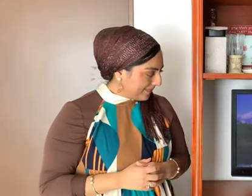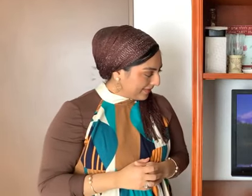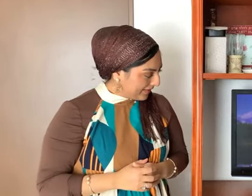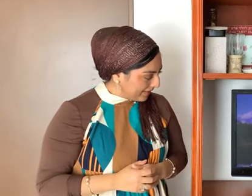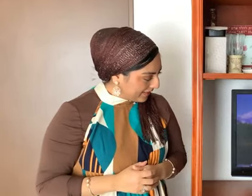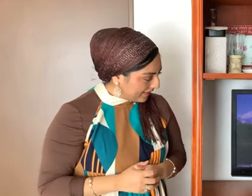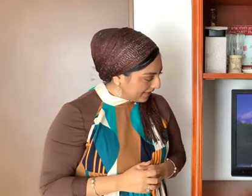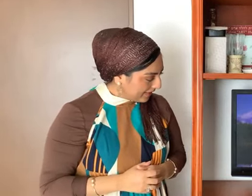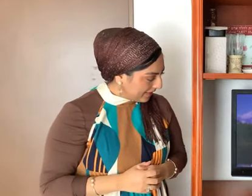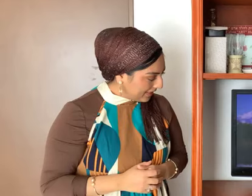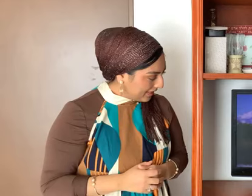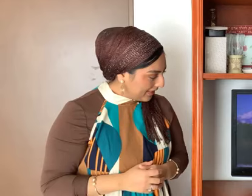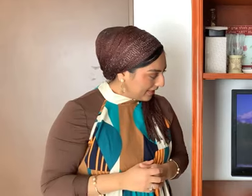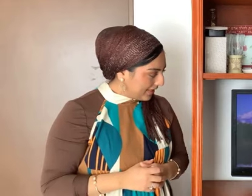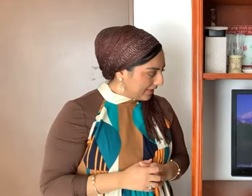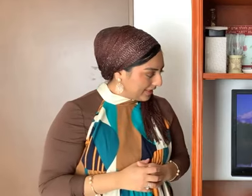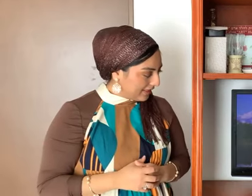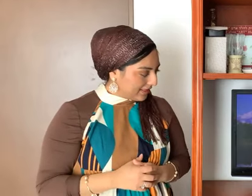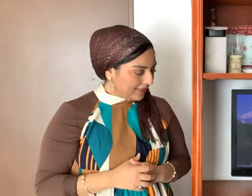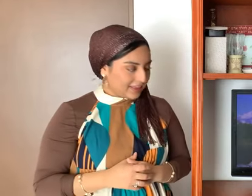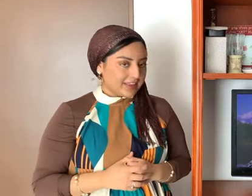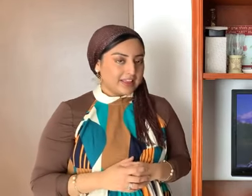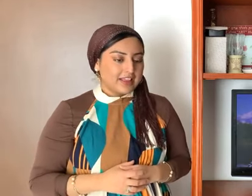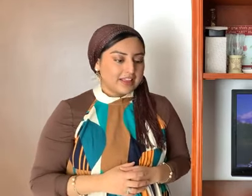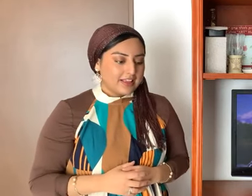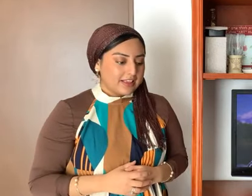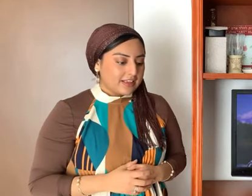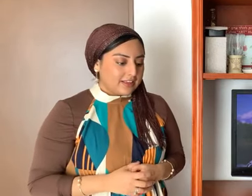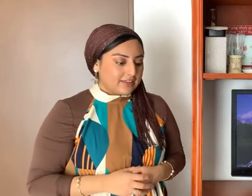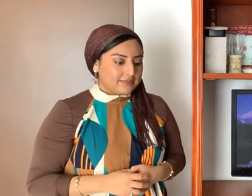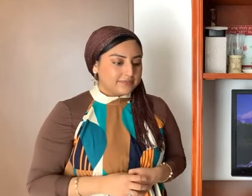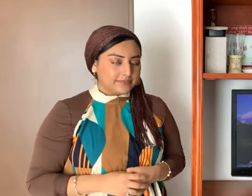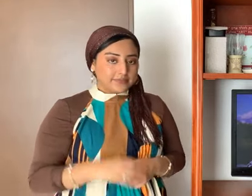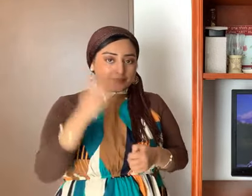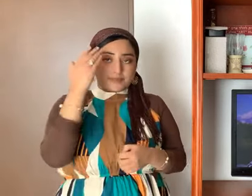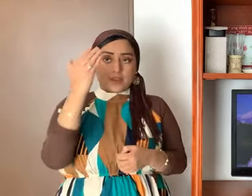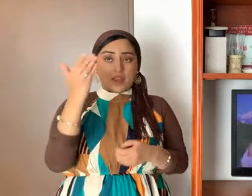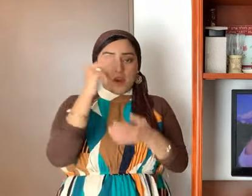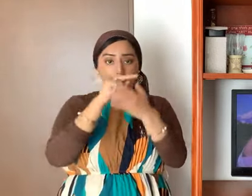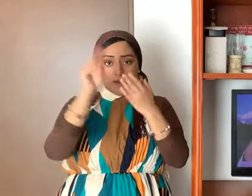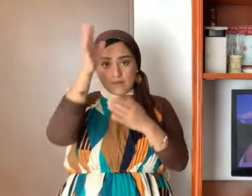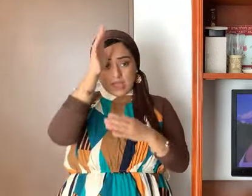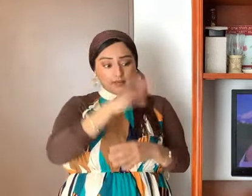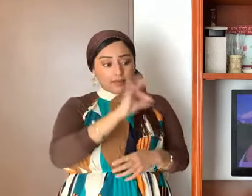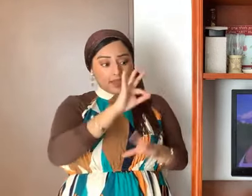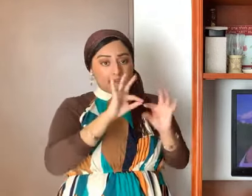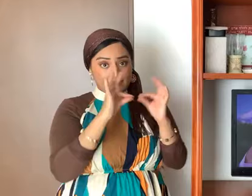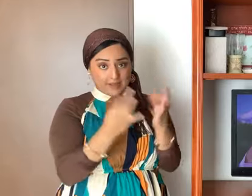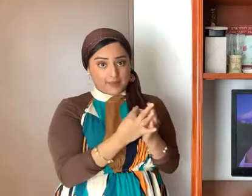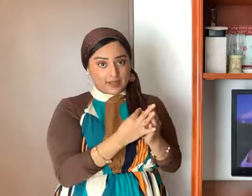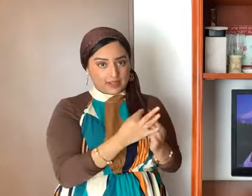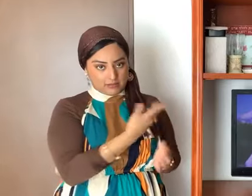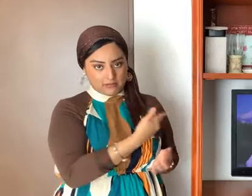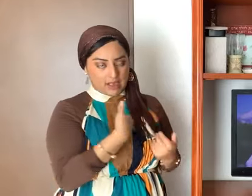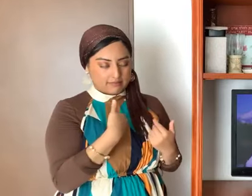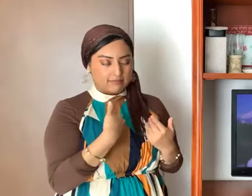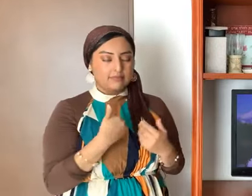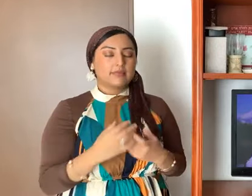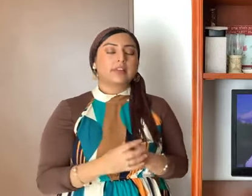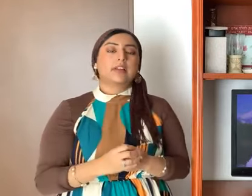para que no se pierda la bendición. El Eterno llama a una familia. Aquí está la familia,